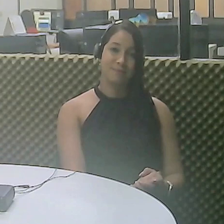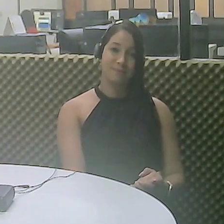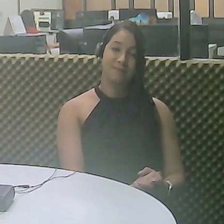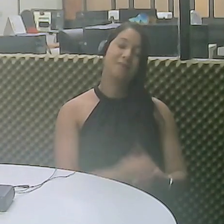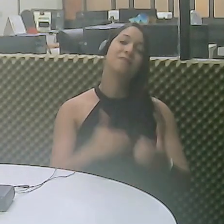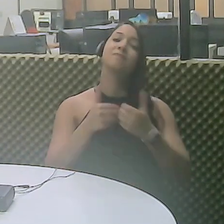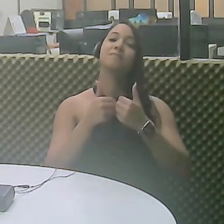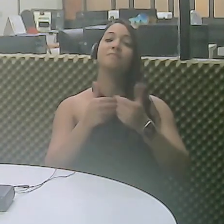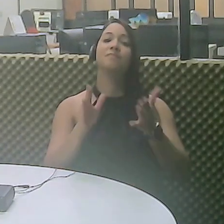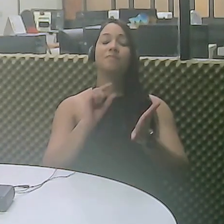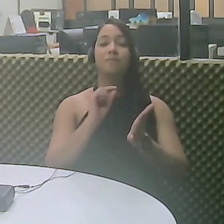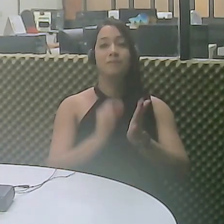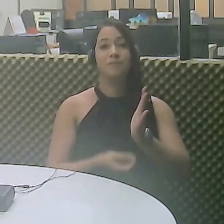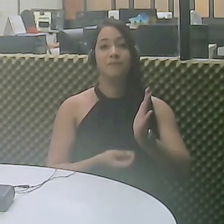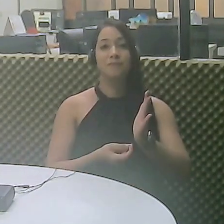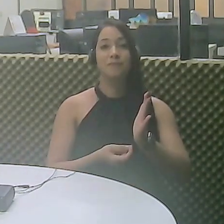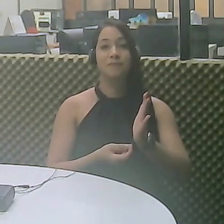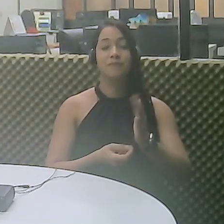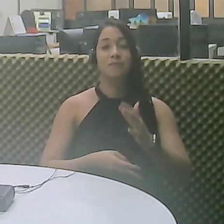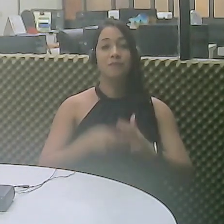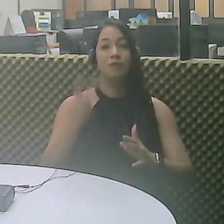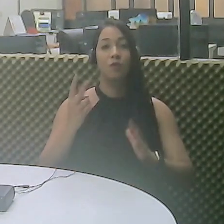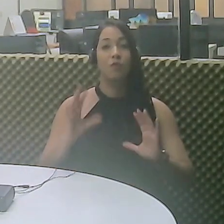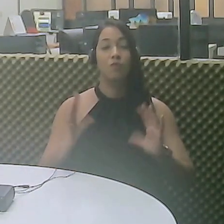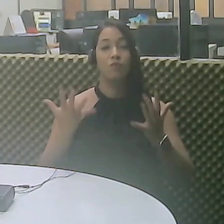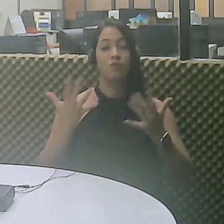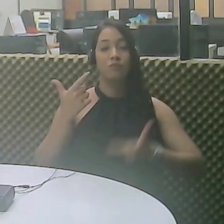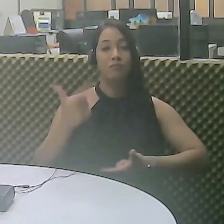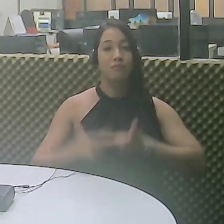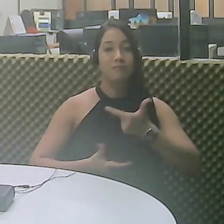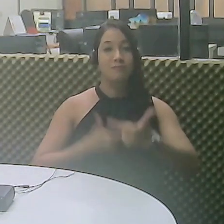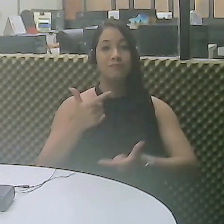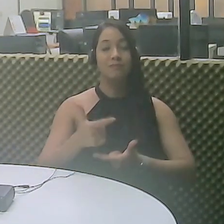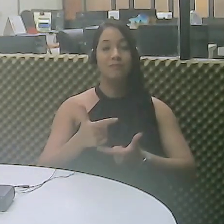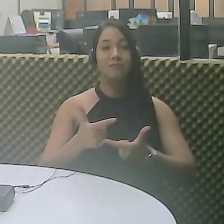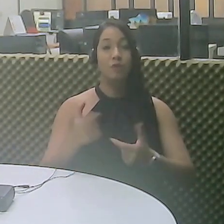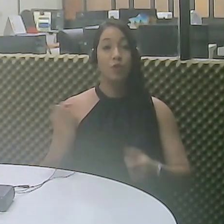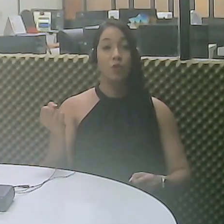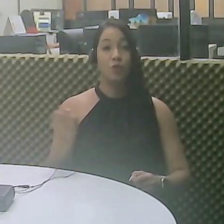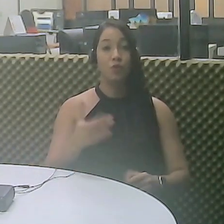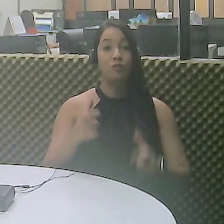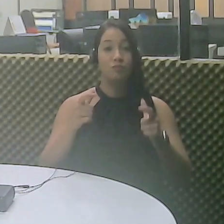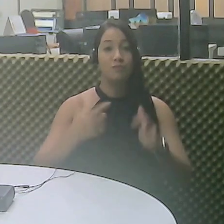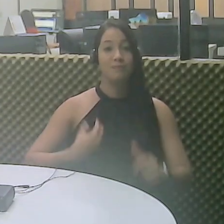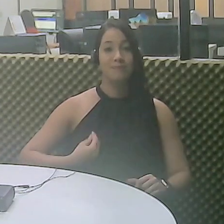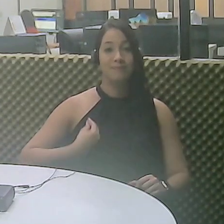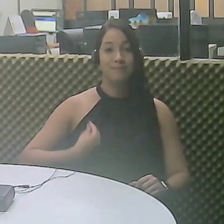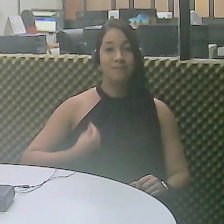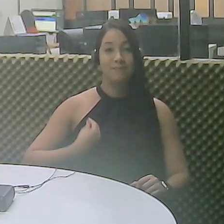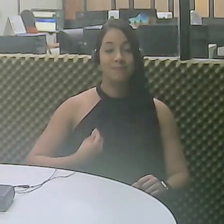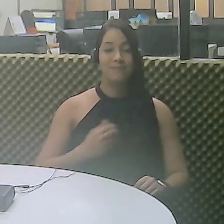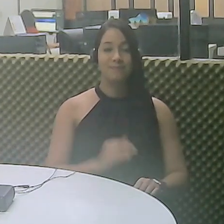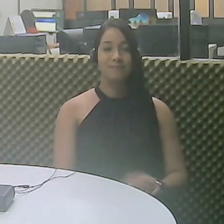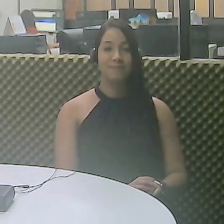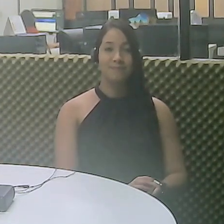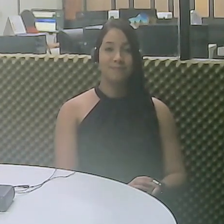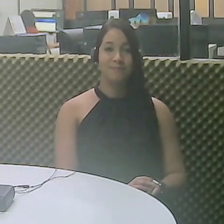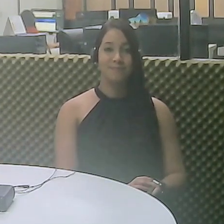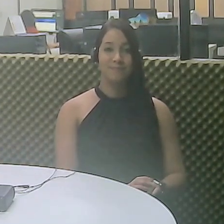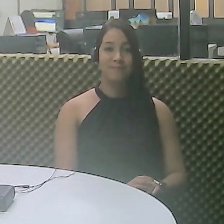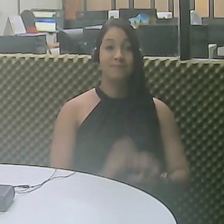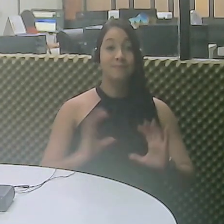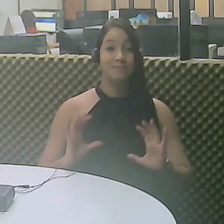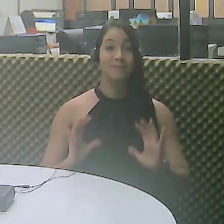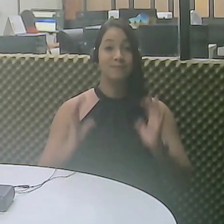Seguem abertos os cadastros para o segundo Mega Feirão de Empregos e tem novo ponto presencial para isso.